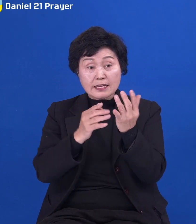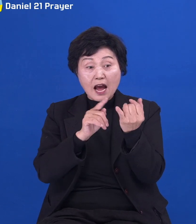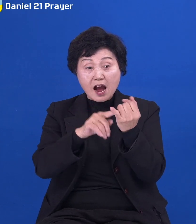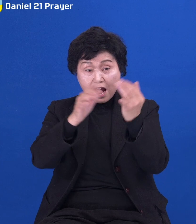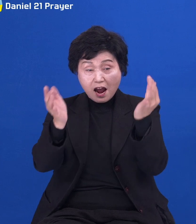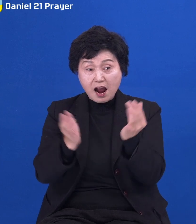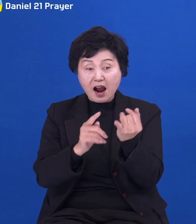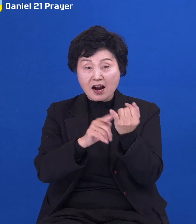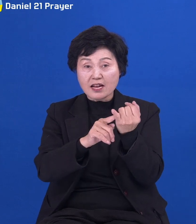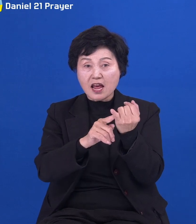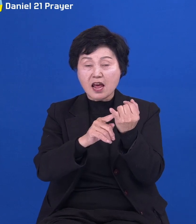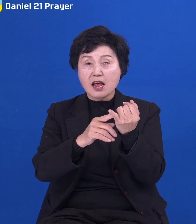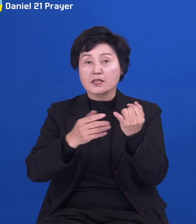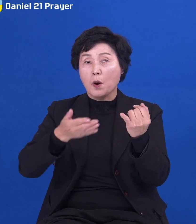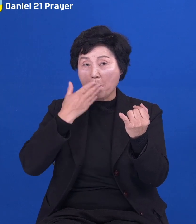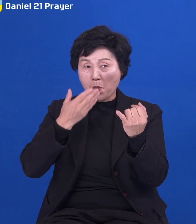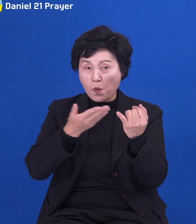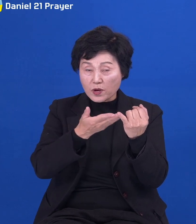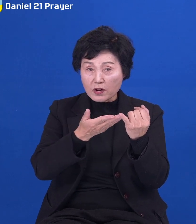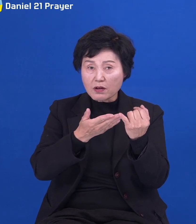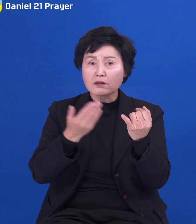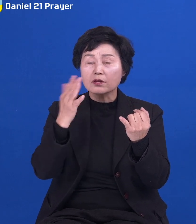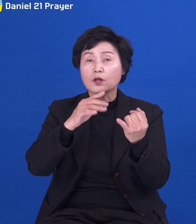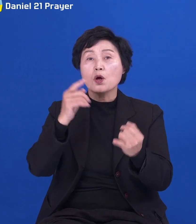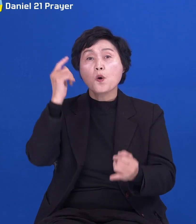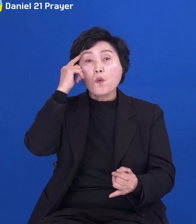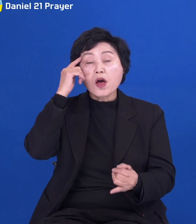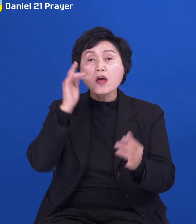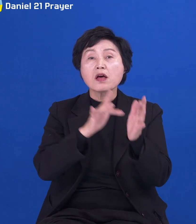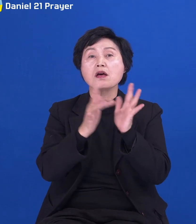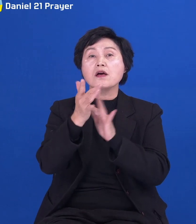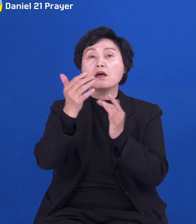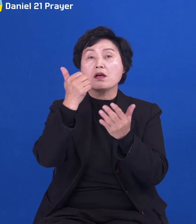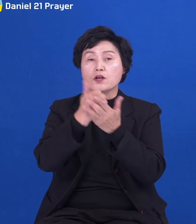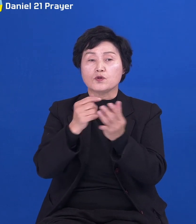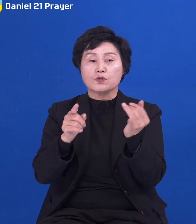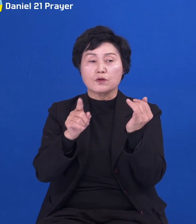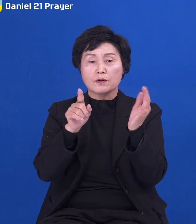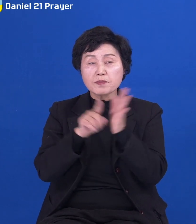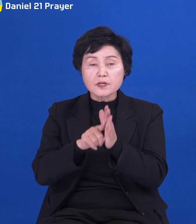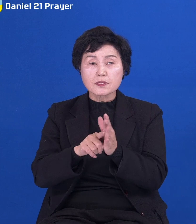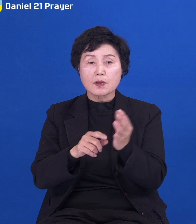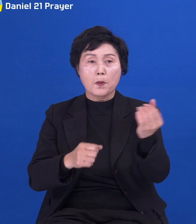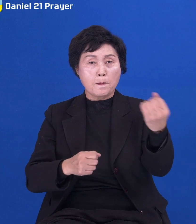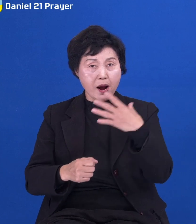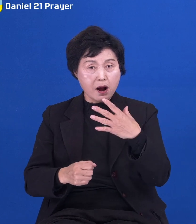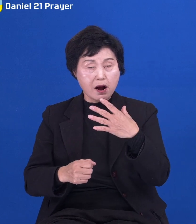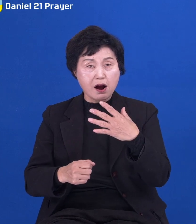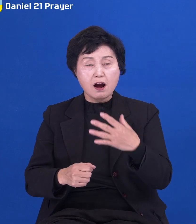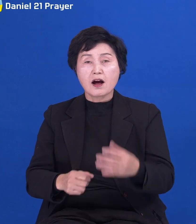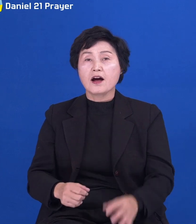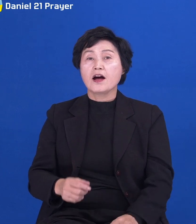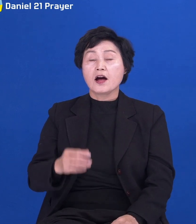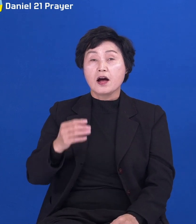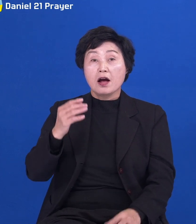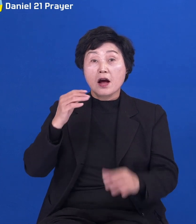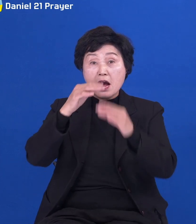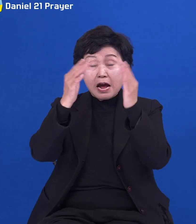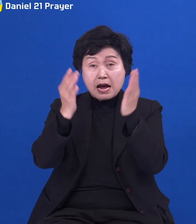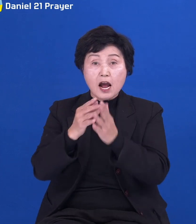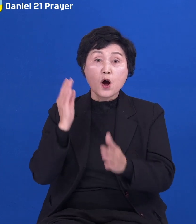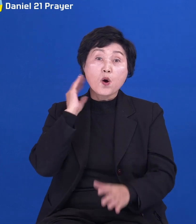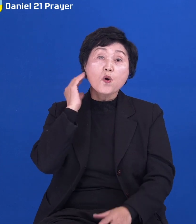예수를 믿는다고 할 수가 있냐 하고 간수가 물었대요. 그때 사모님은 수령은 저에게 선물을 주시고